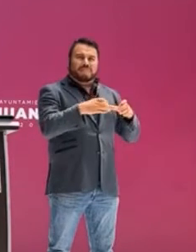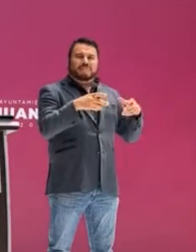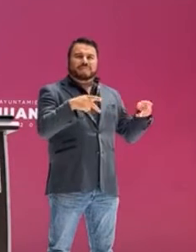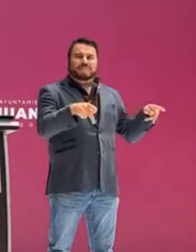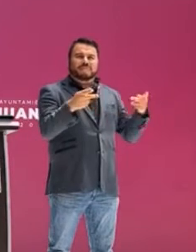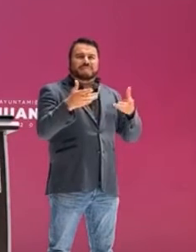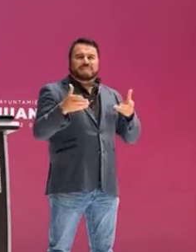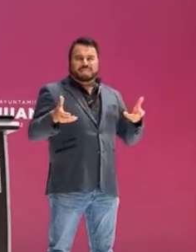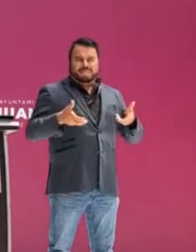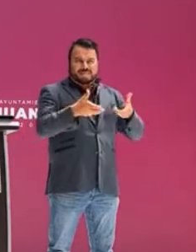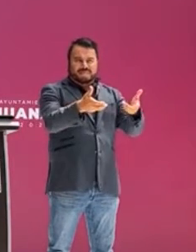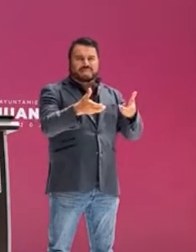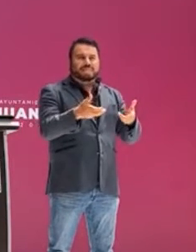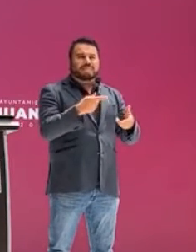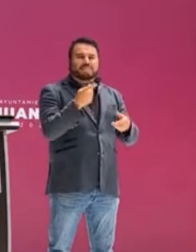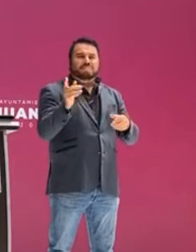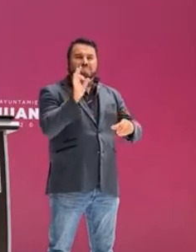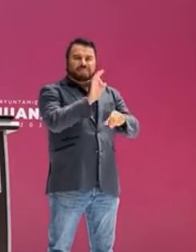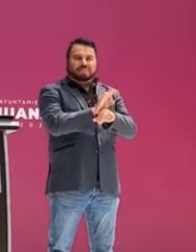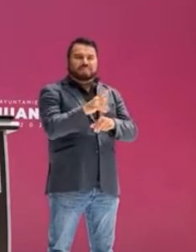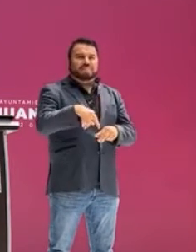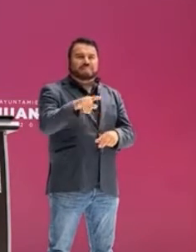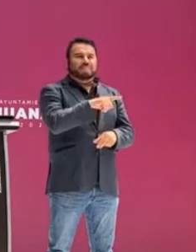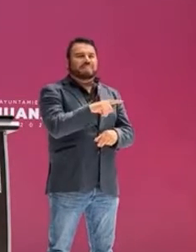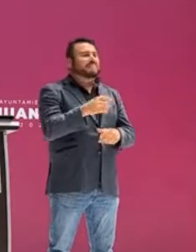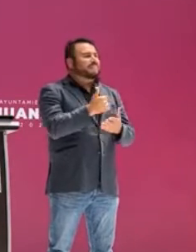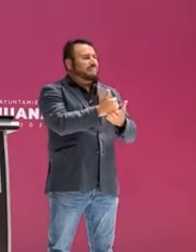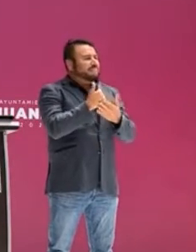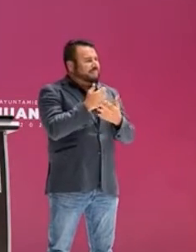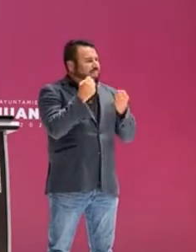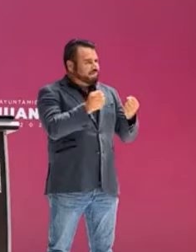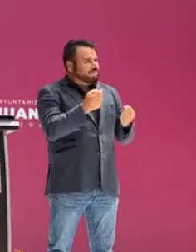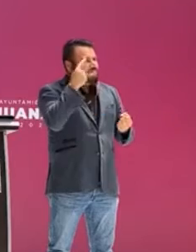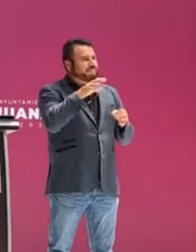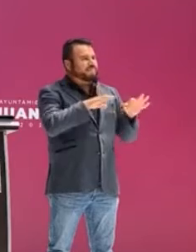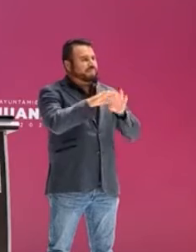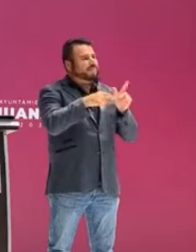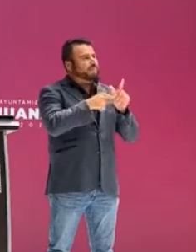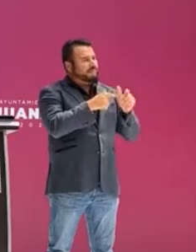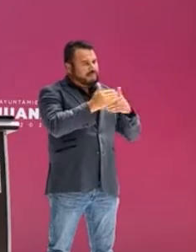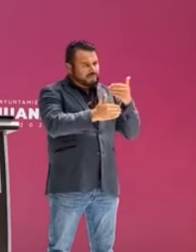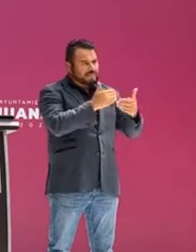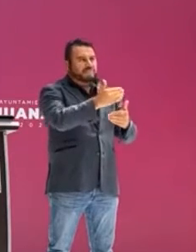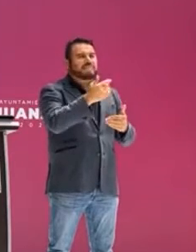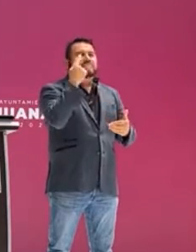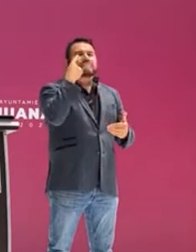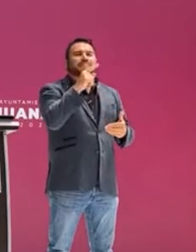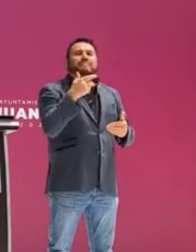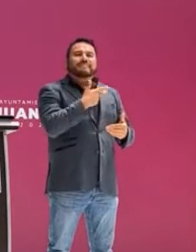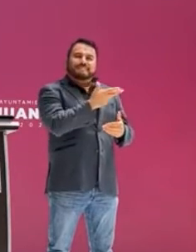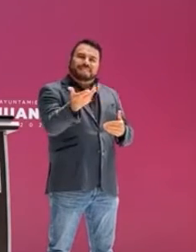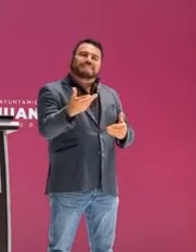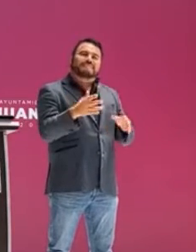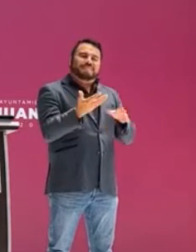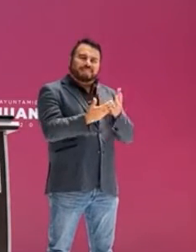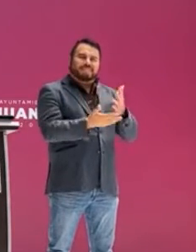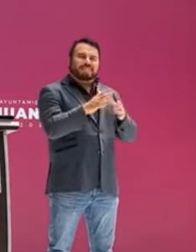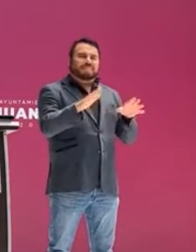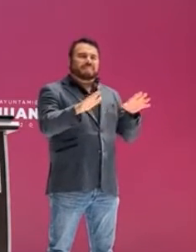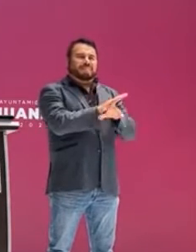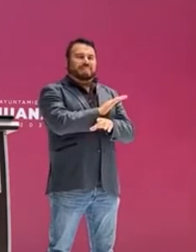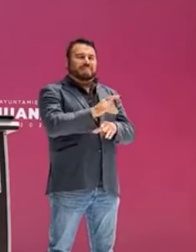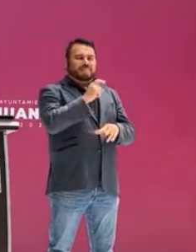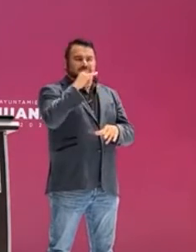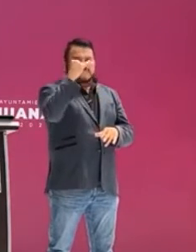Nos garantizan que sigamos trabajando, nos garantizan que vamos a dar un cambio de imagen a nuestros puestos, a